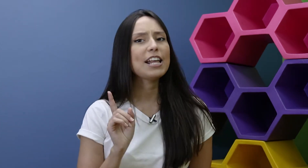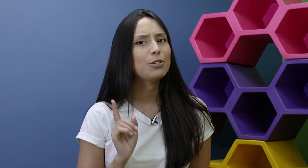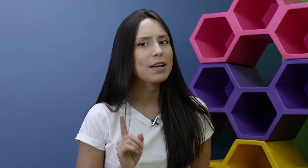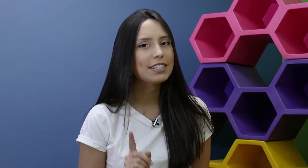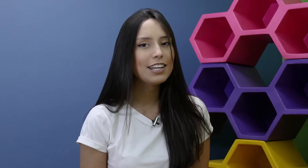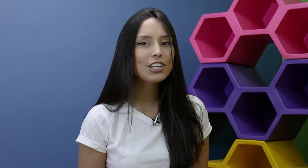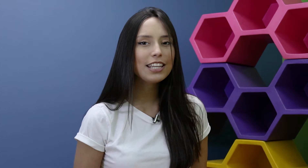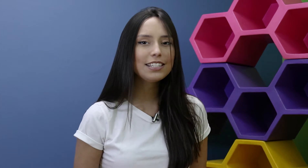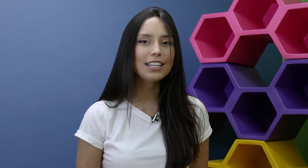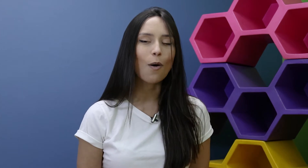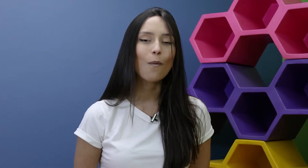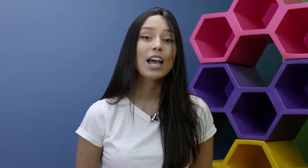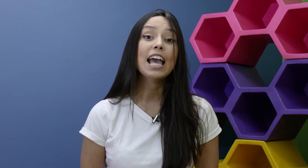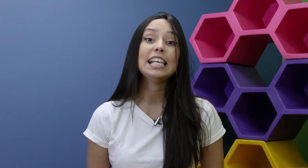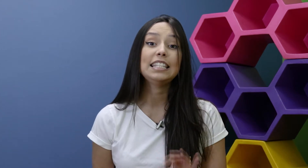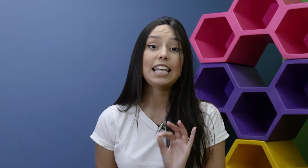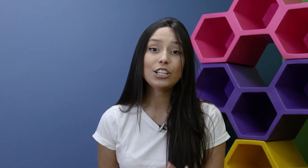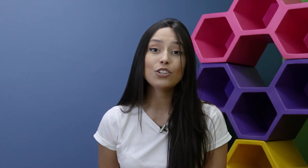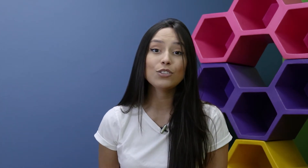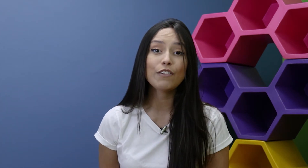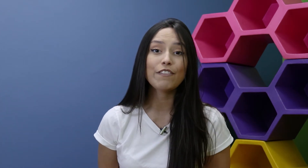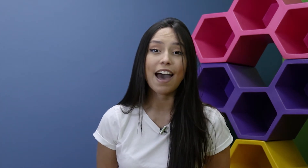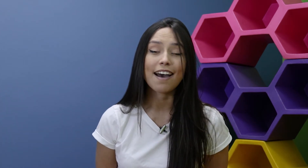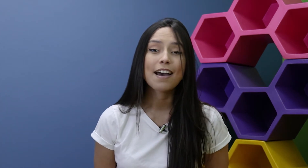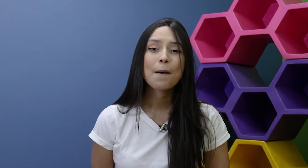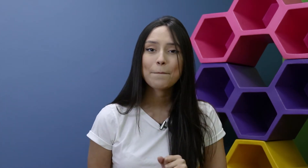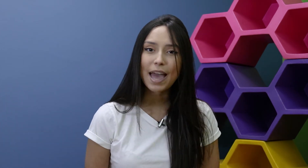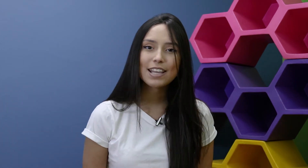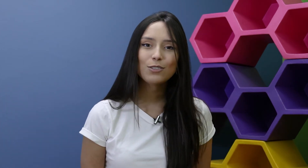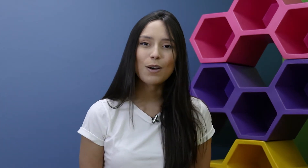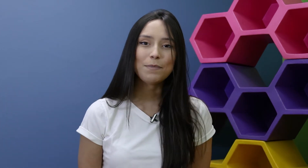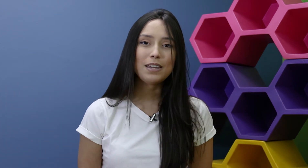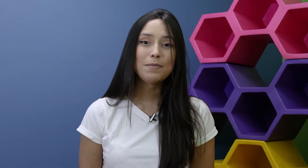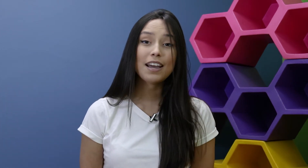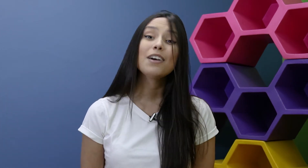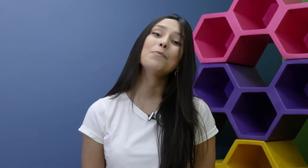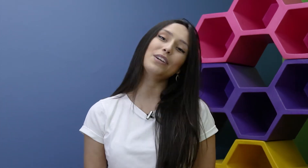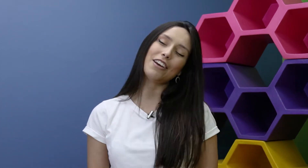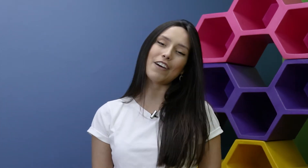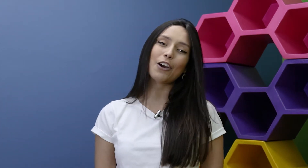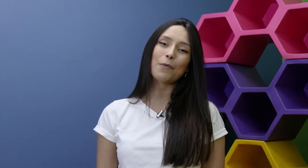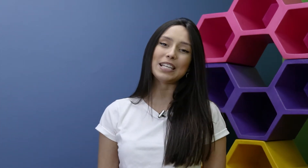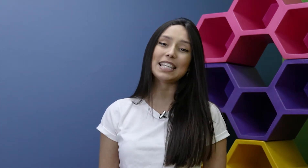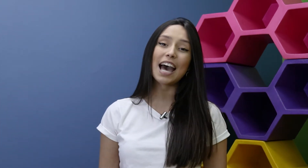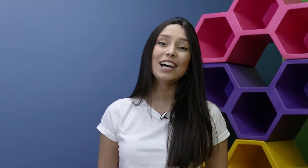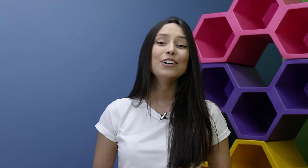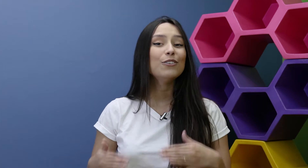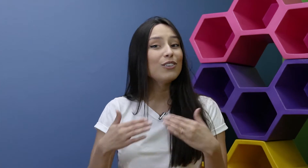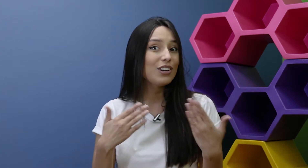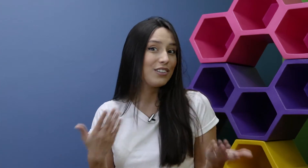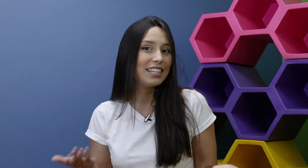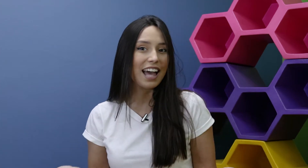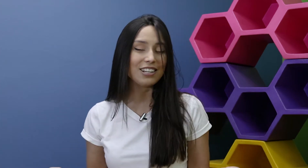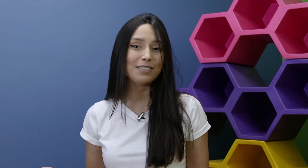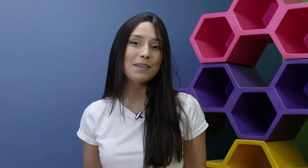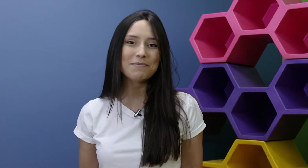preste bastante atenção! Sente no sofá, pegue sua Bíblia, porque vai começar o Curiosidades